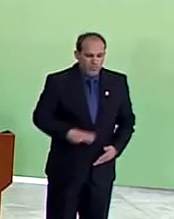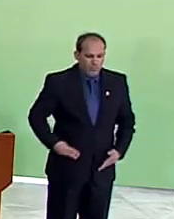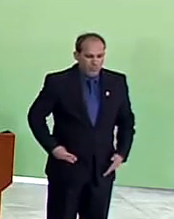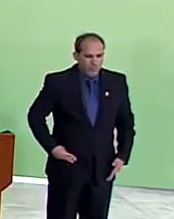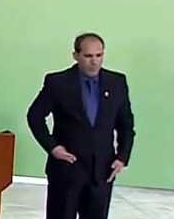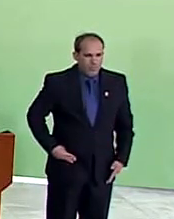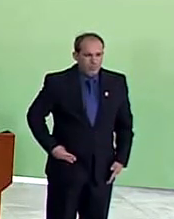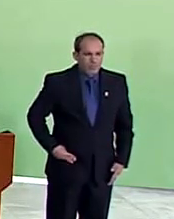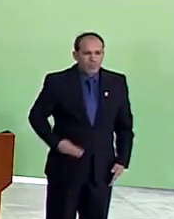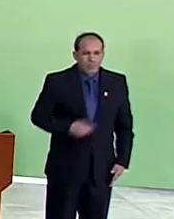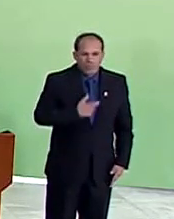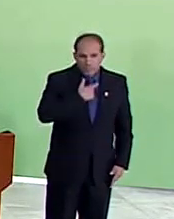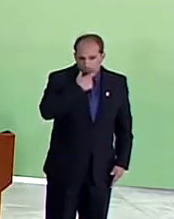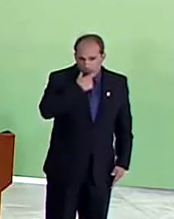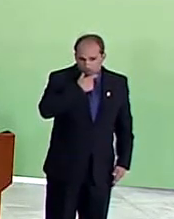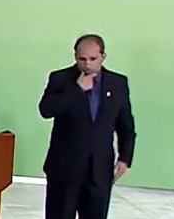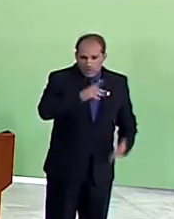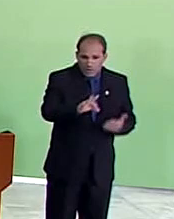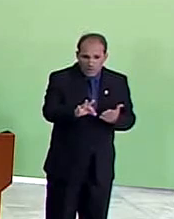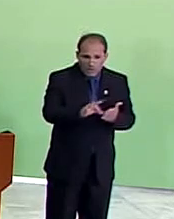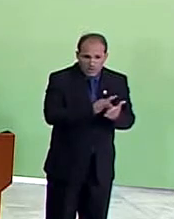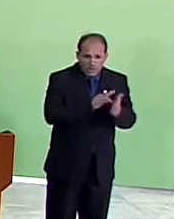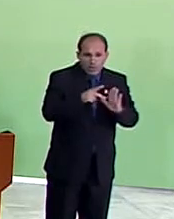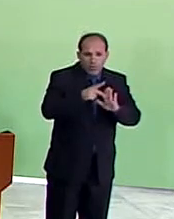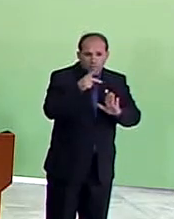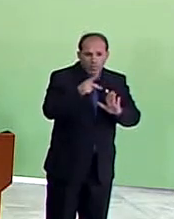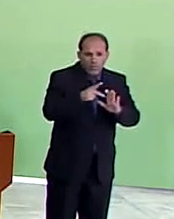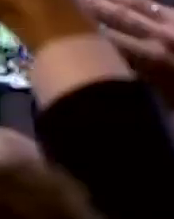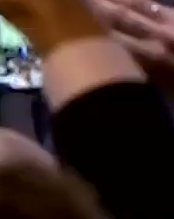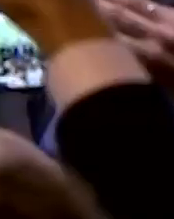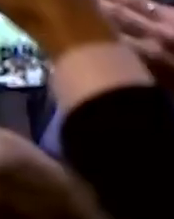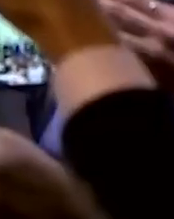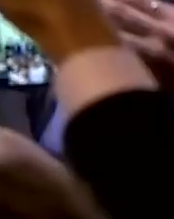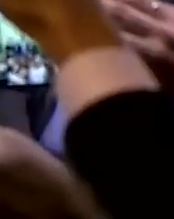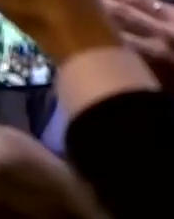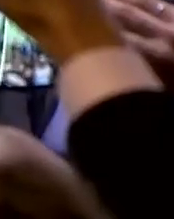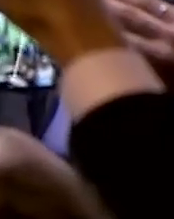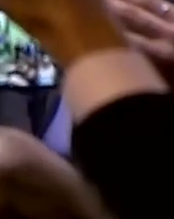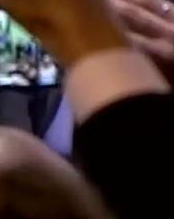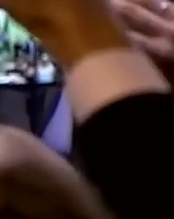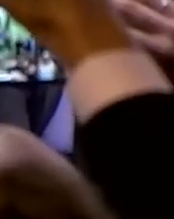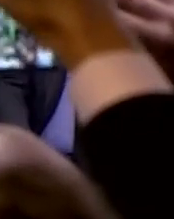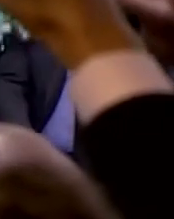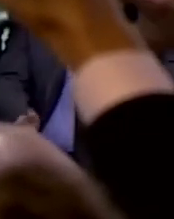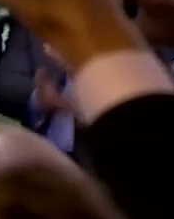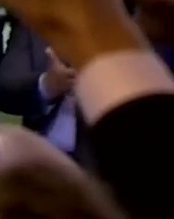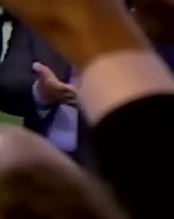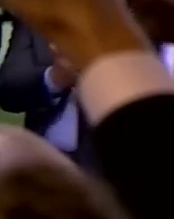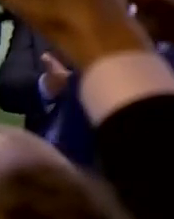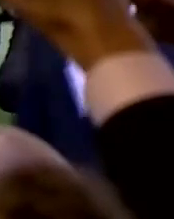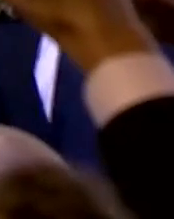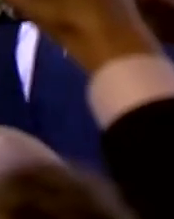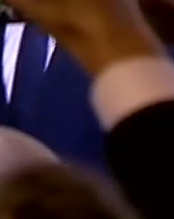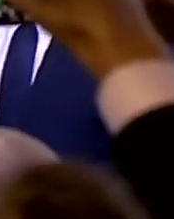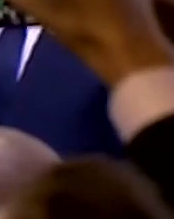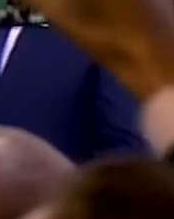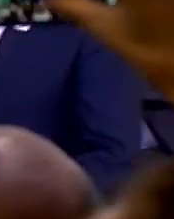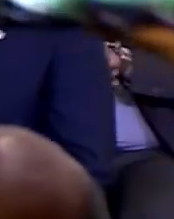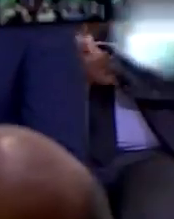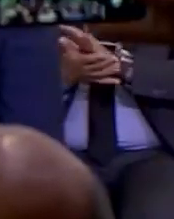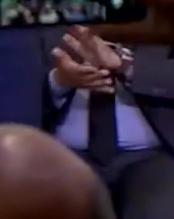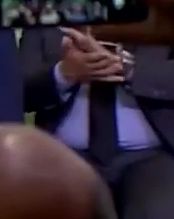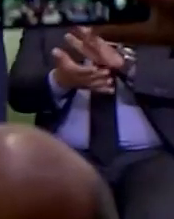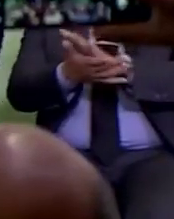do lançamento do programa prevenir brasil do ministério da saúde a partir do ano que vem a pasta vai distribuir 2